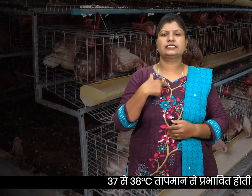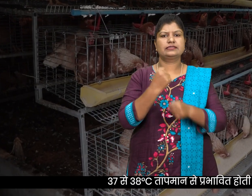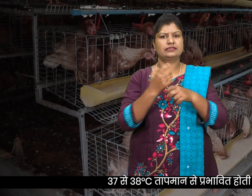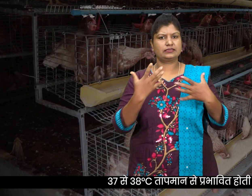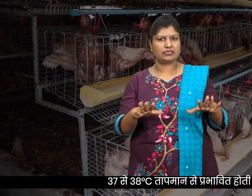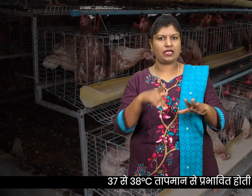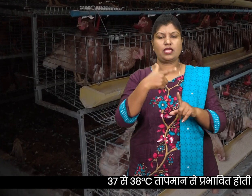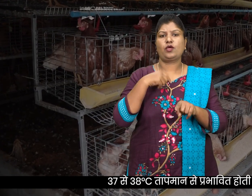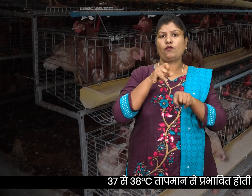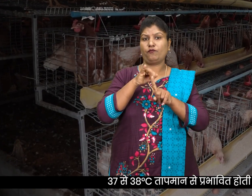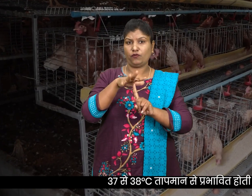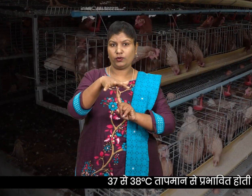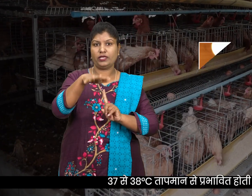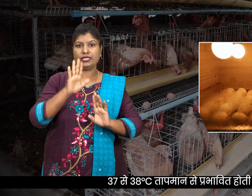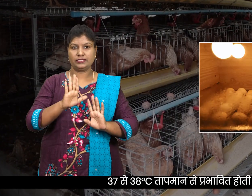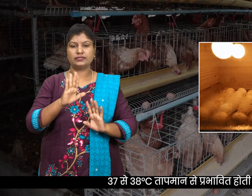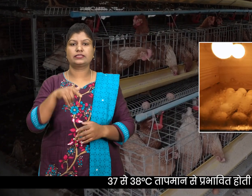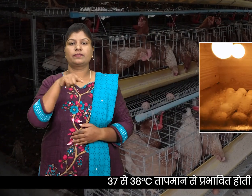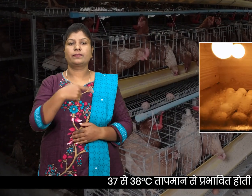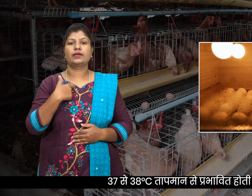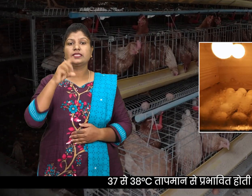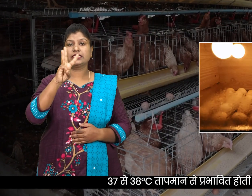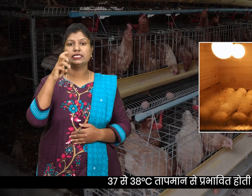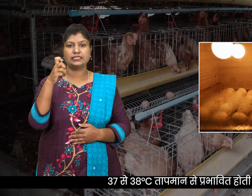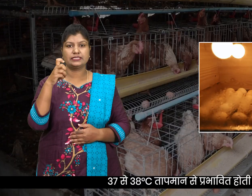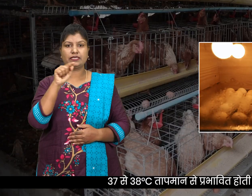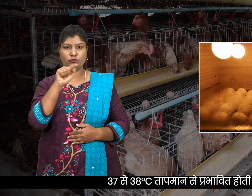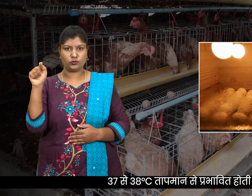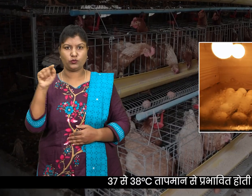37 से 38 डिग्री सेल्सियस तापमान से प्रभावित होती है।